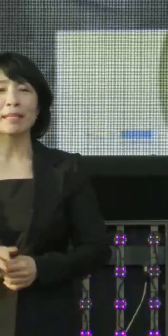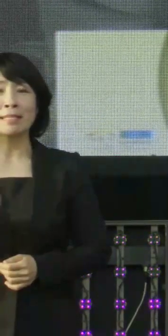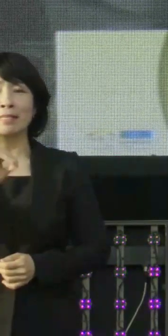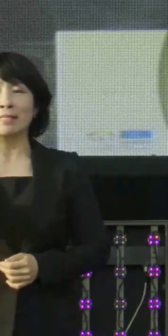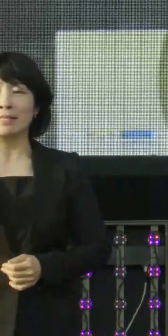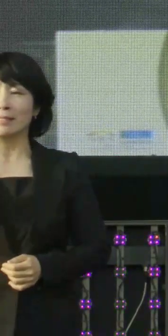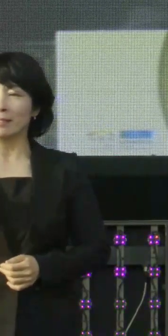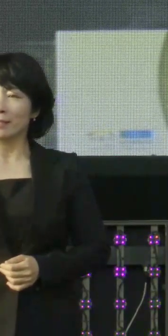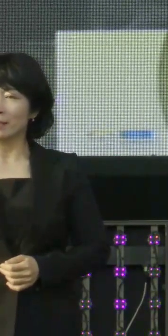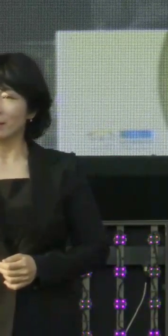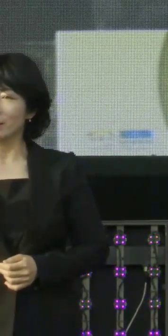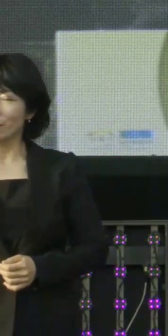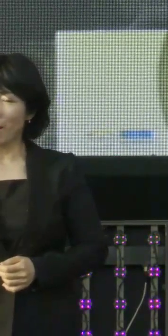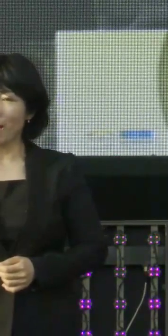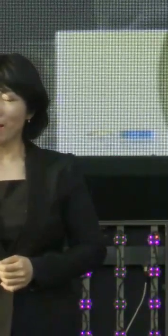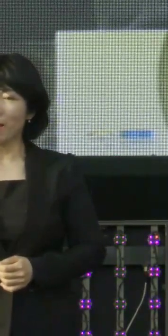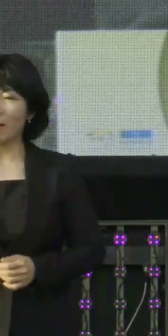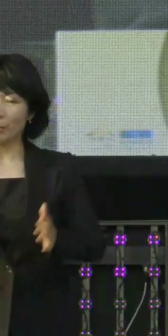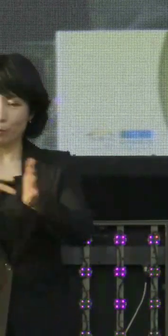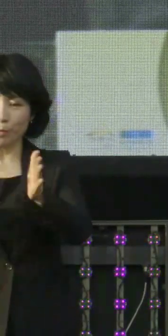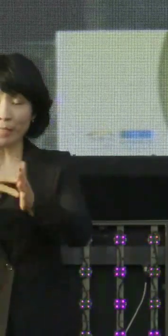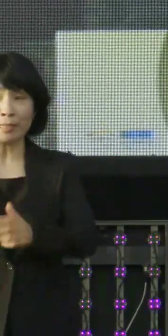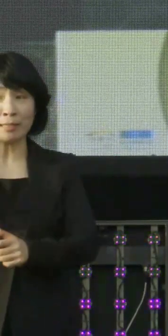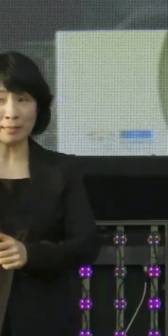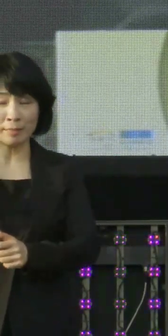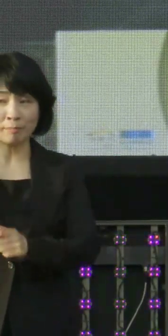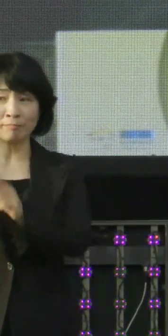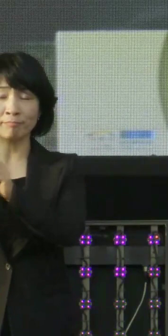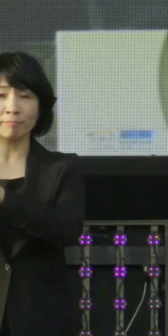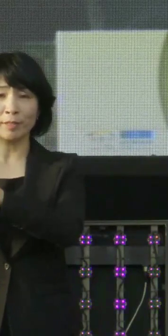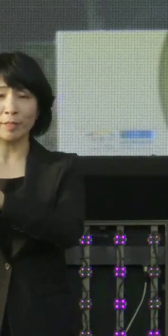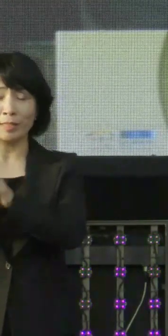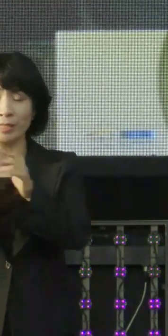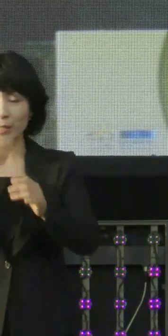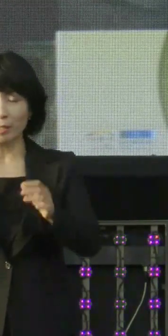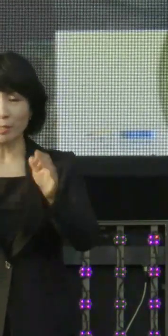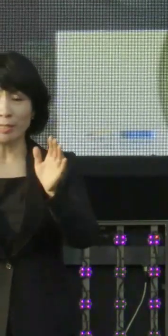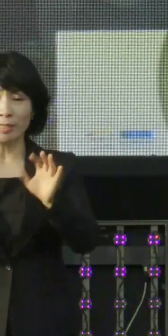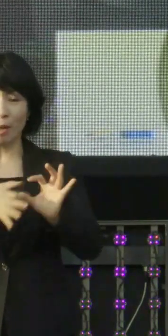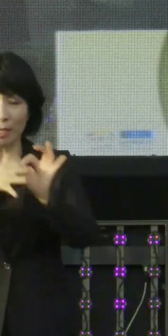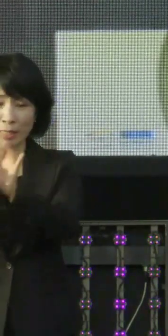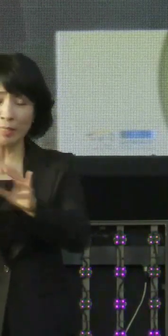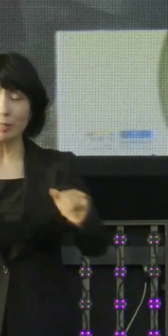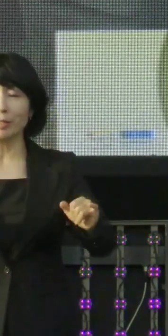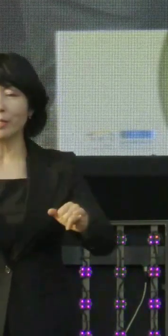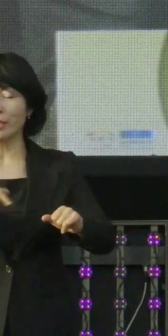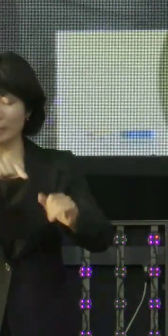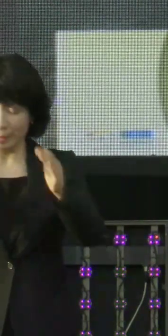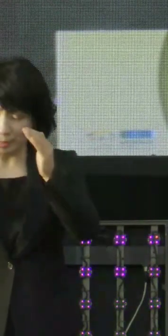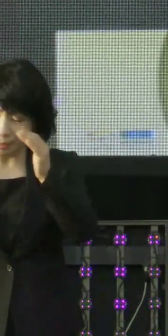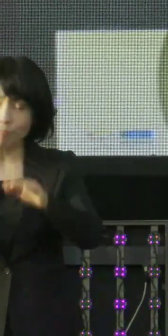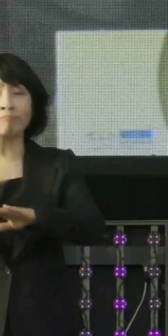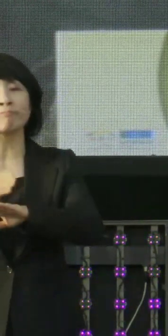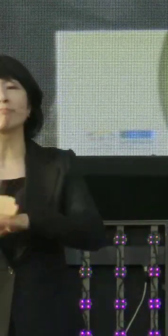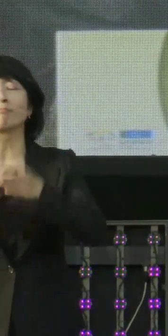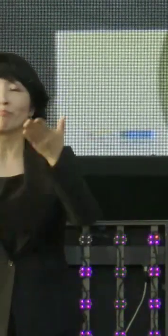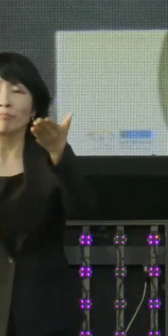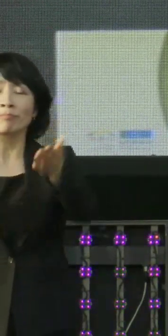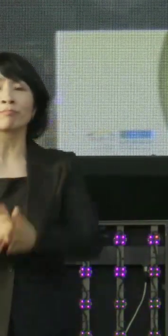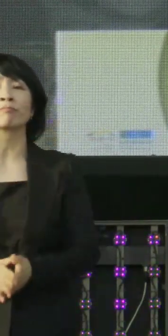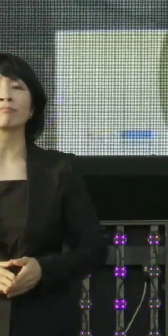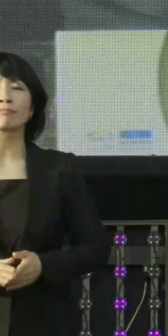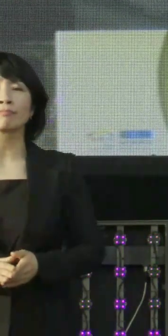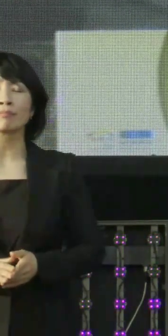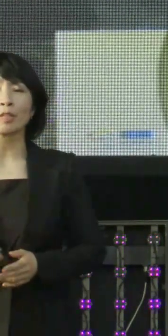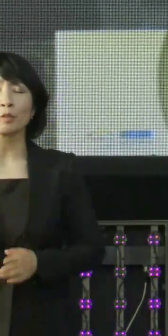이은강 이천문화재단 이사장님을 비롯한 이천시 관계자 여러분께 깊은 감사의 말씀을 드립니다.